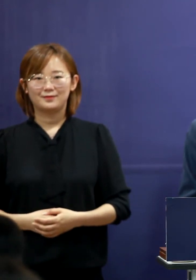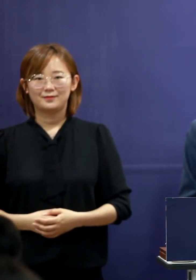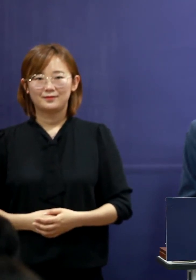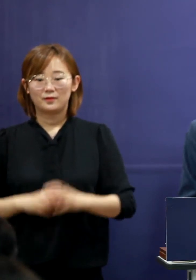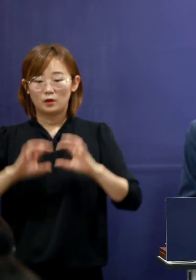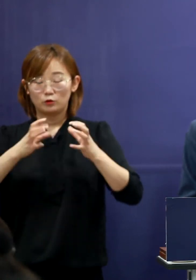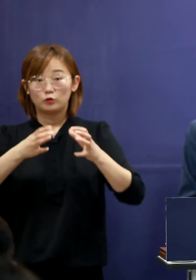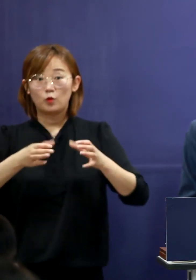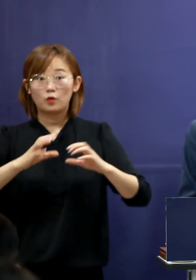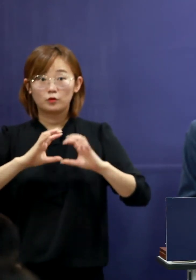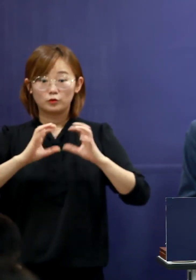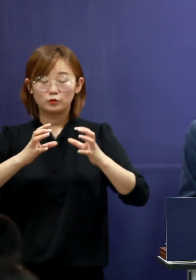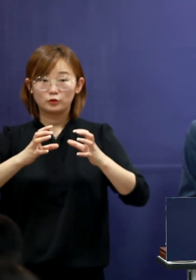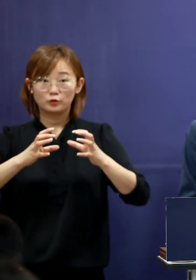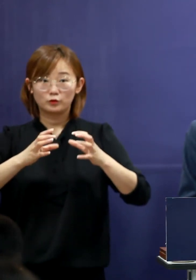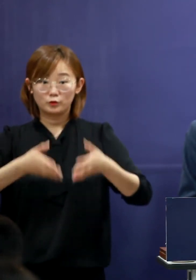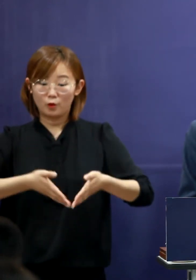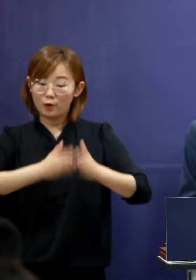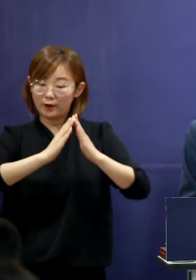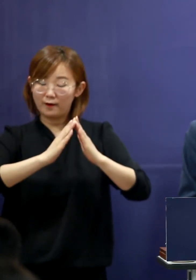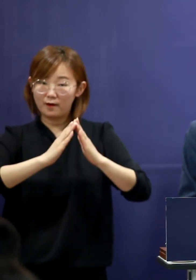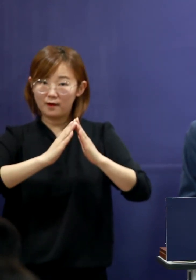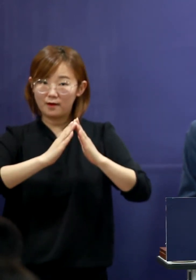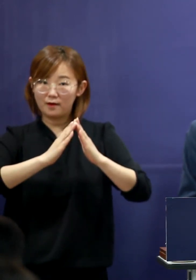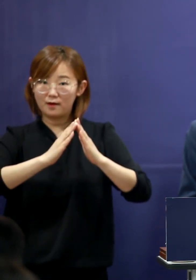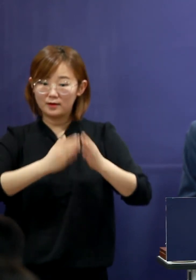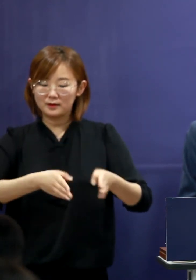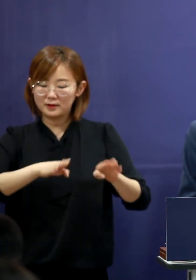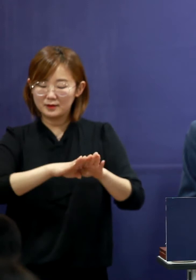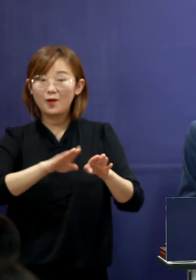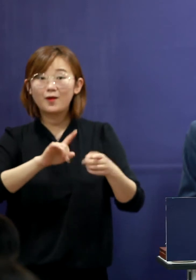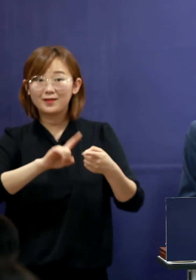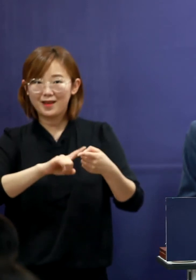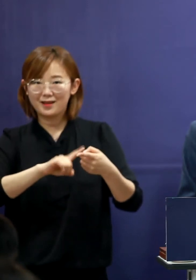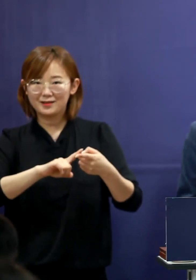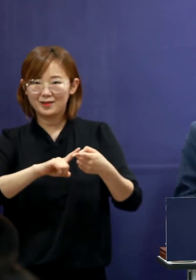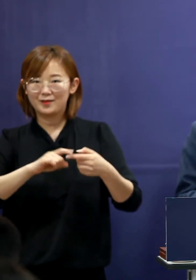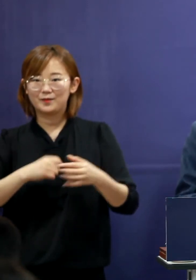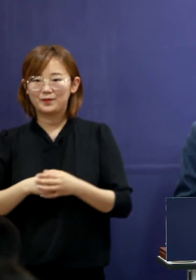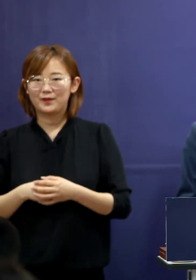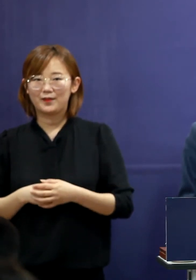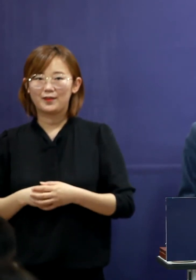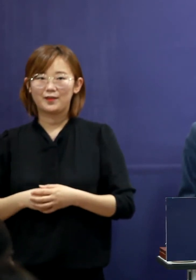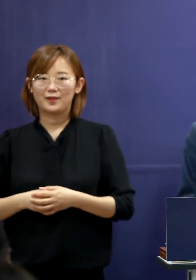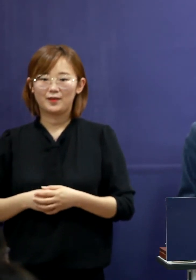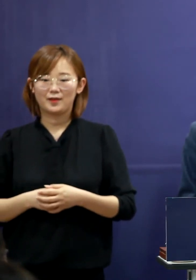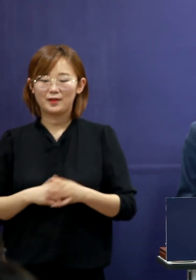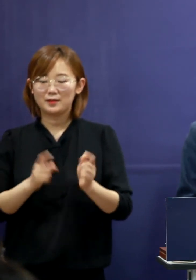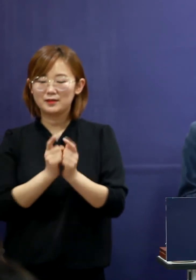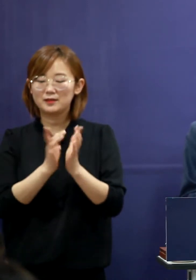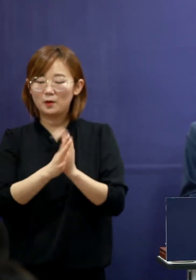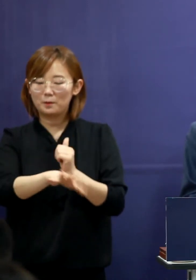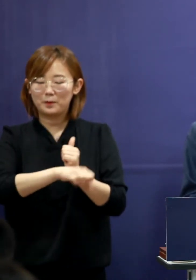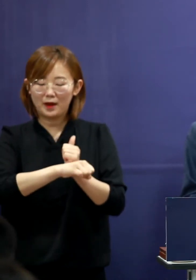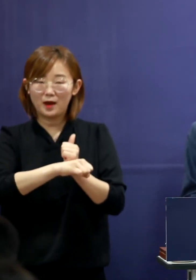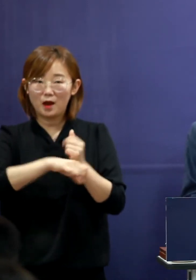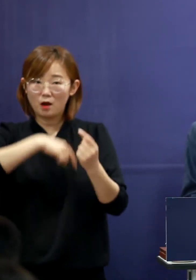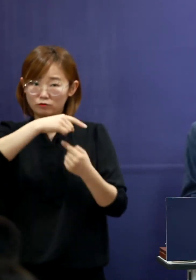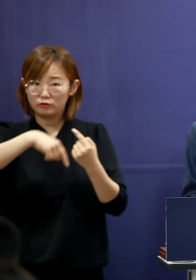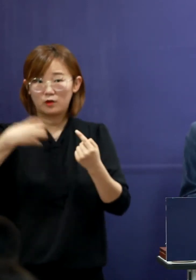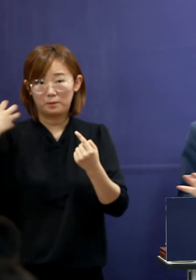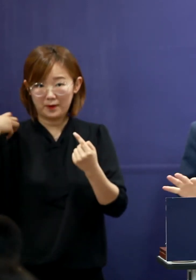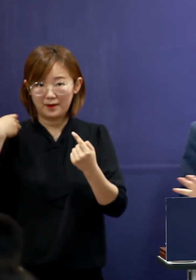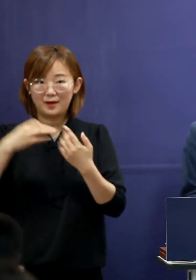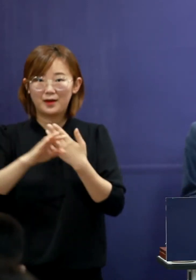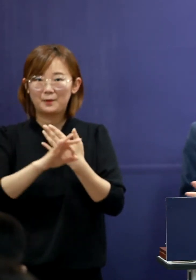국공립 시설을 또 직접 운영을 하게 되면은 민간 시설 지원이라든지 지원을 하는 데 있어서 지원하는 데